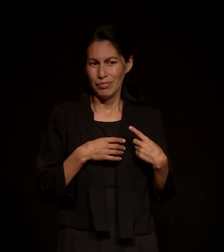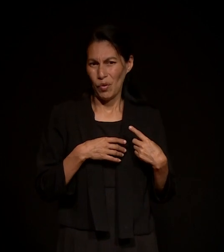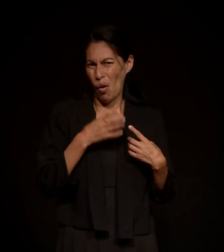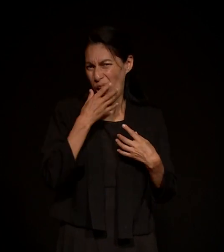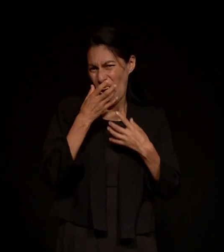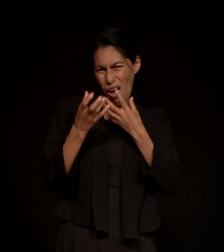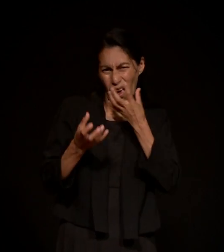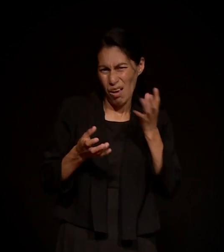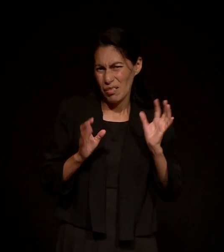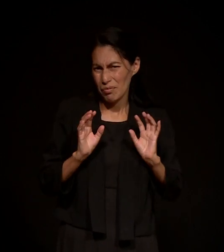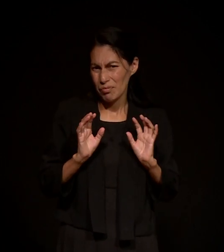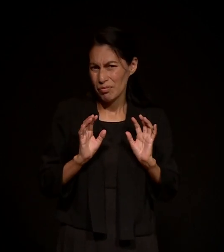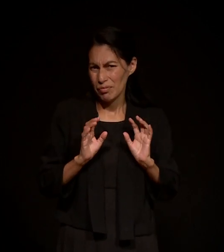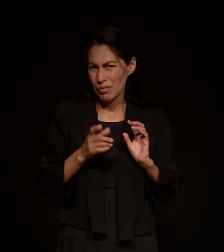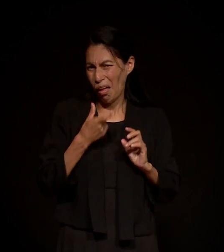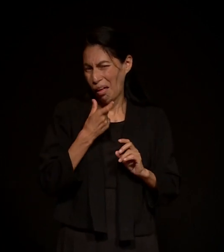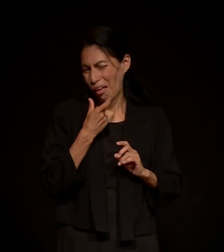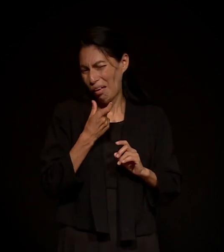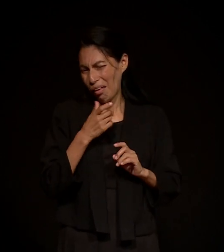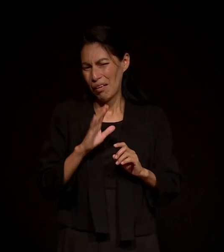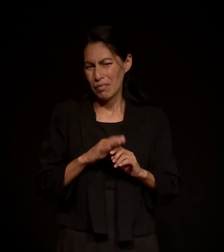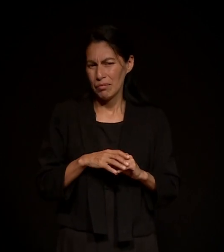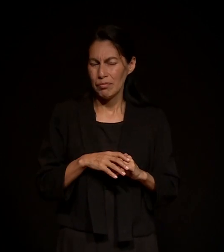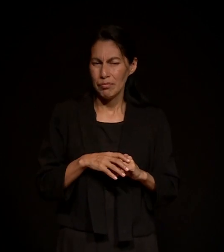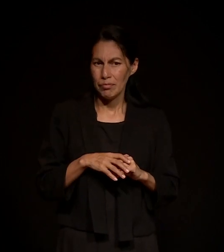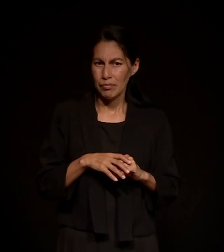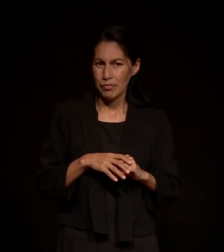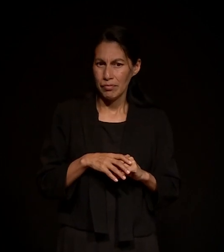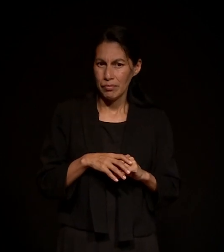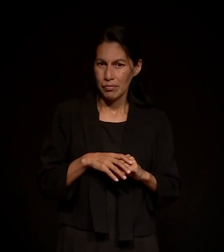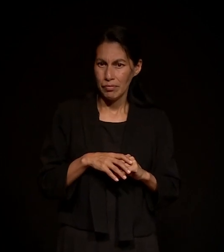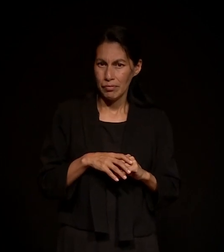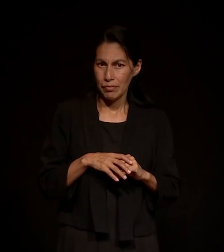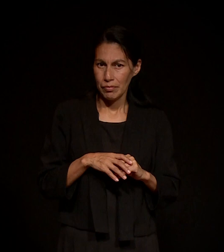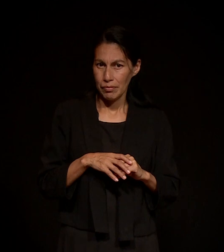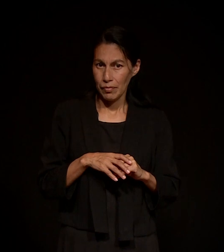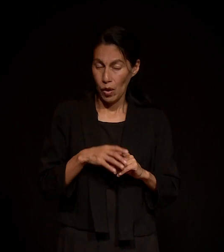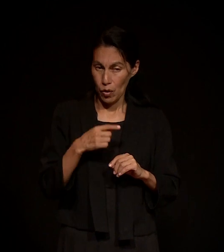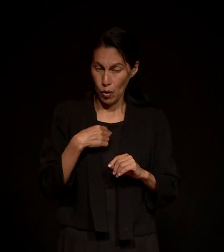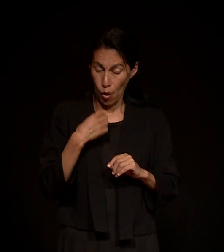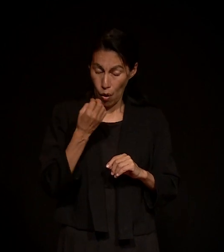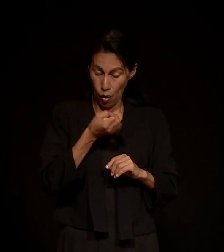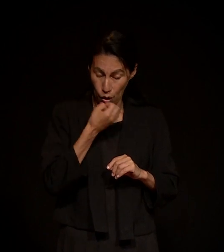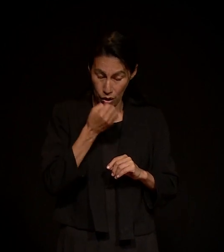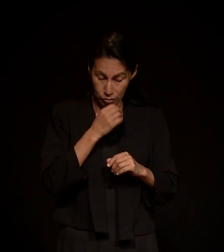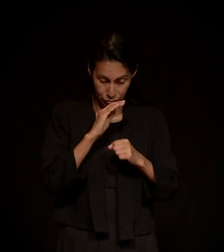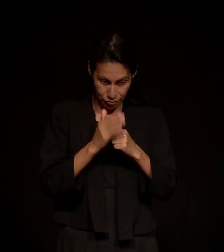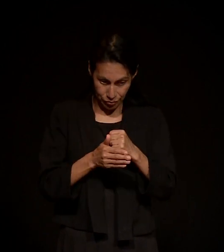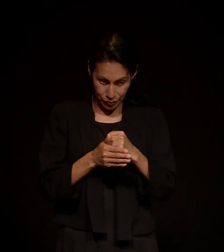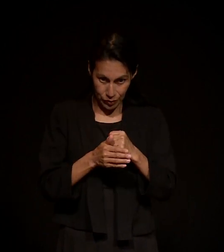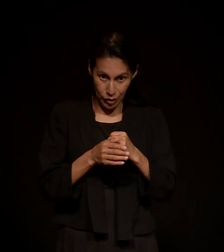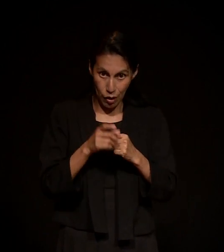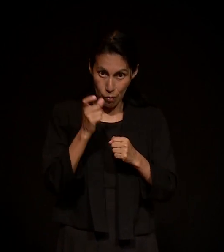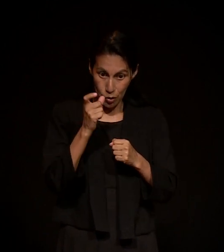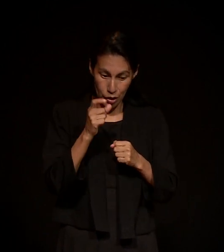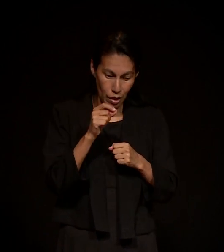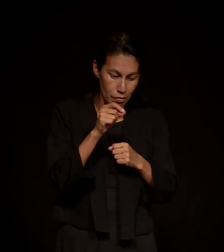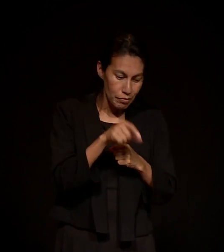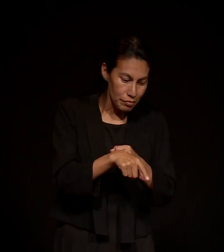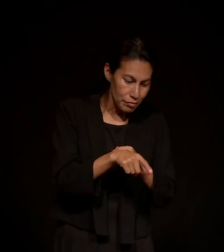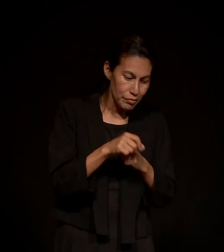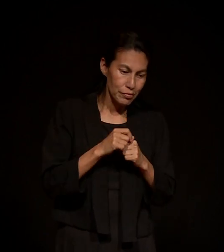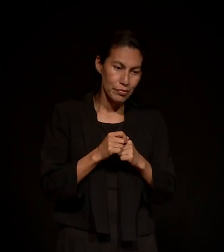También gritaban o algo. Así se burlaban. Yo cuando terminé de orar, eché la primera